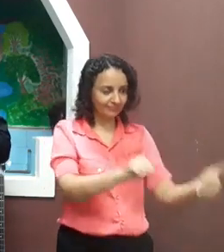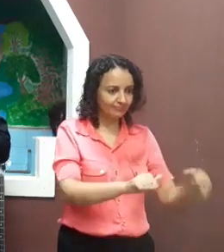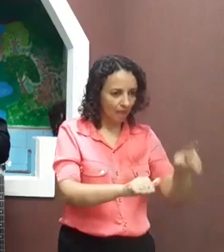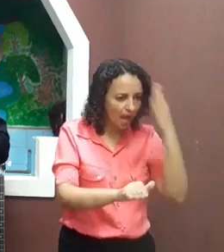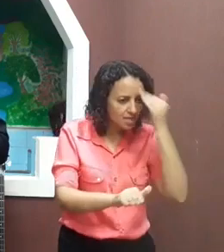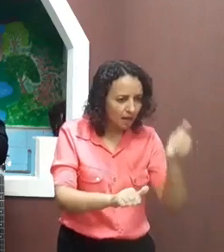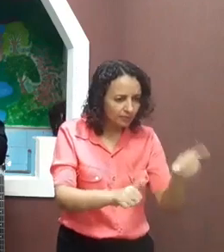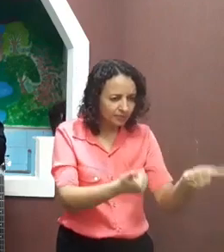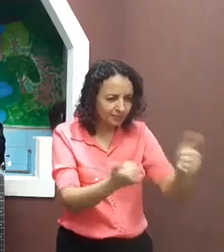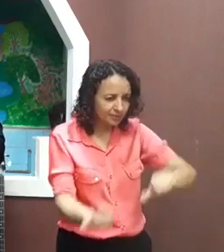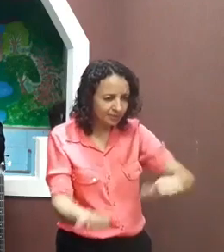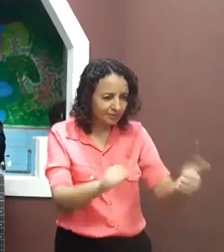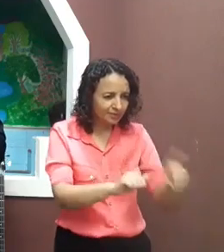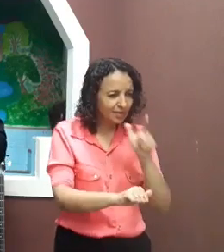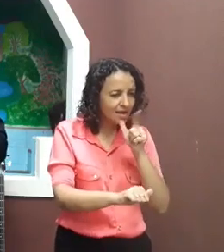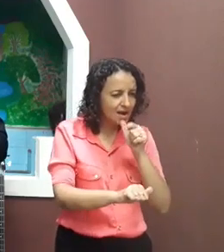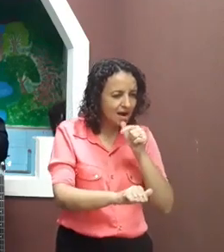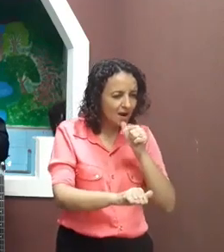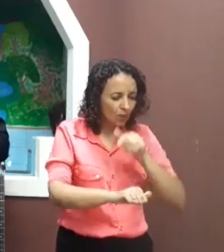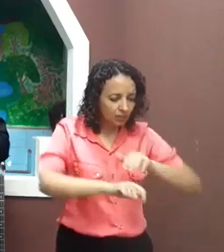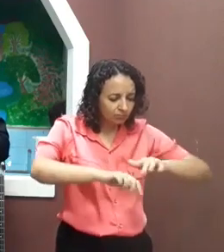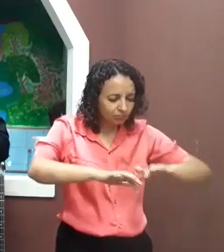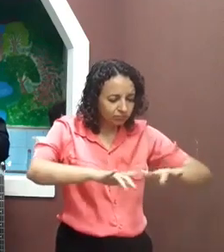O que está segurando você?